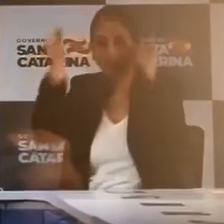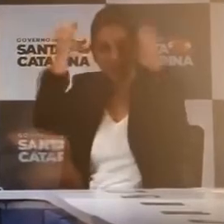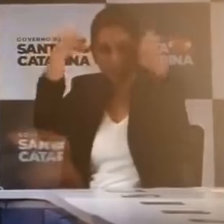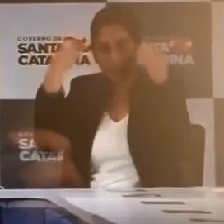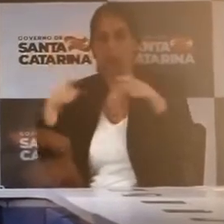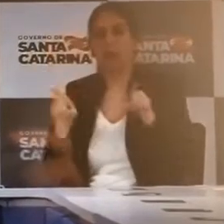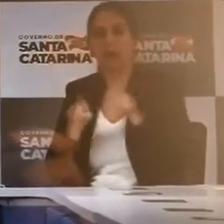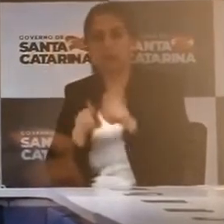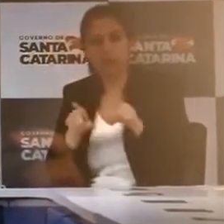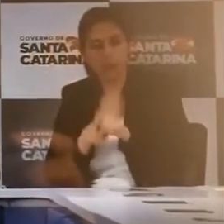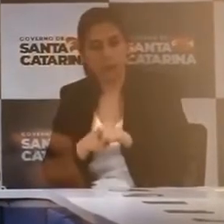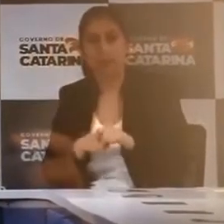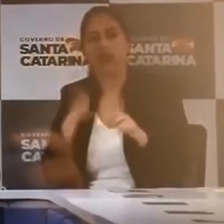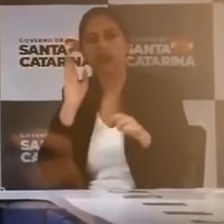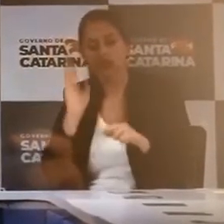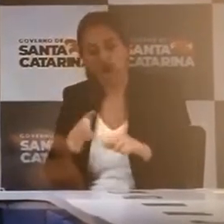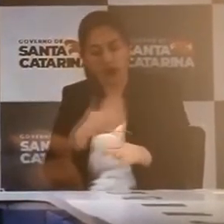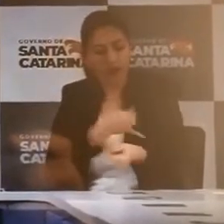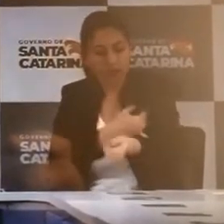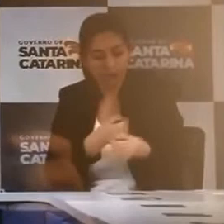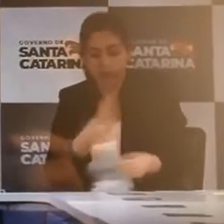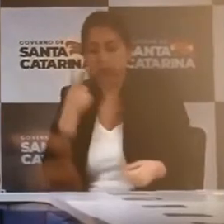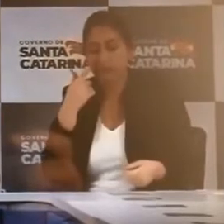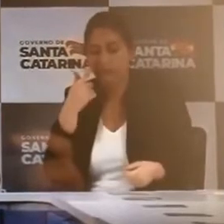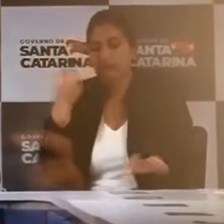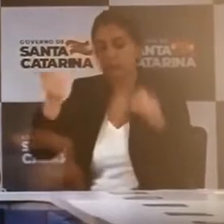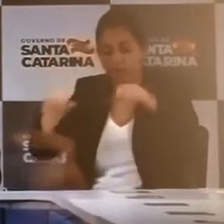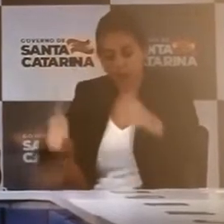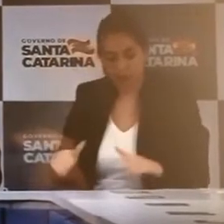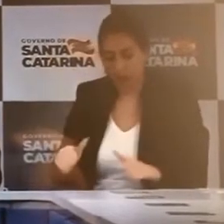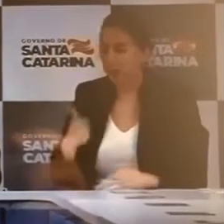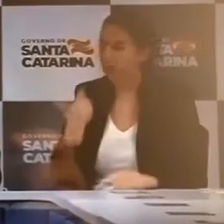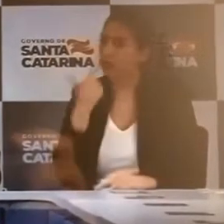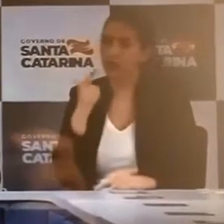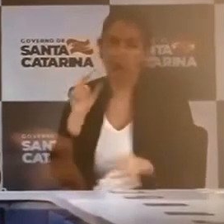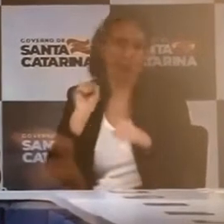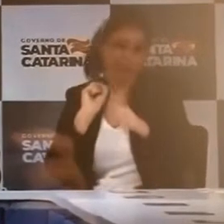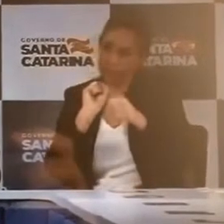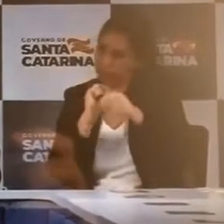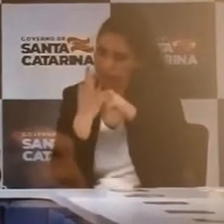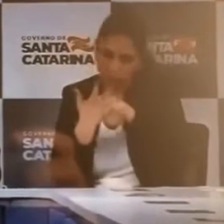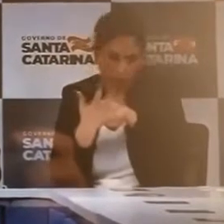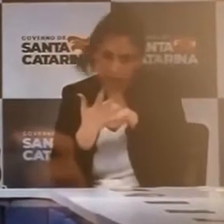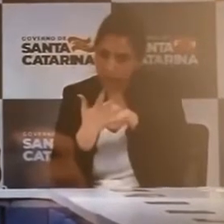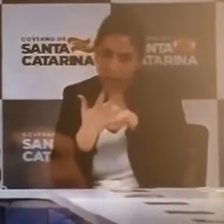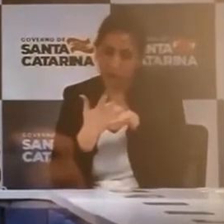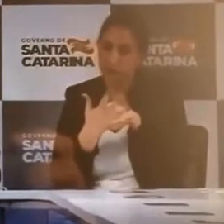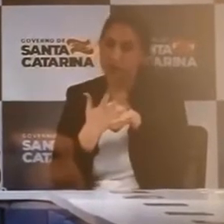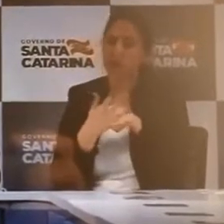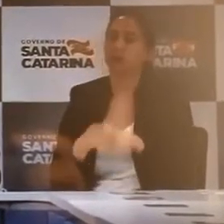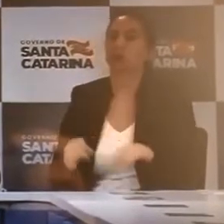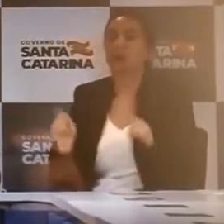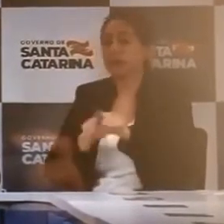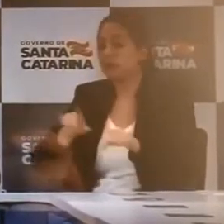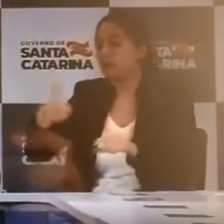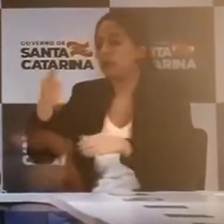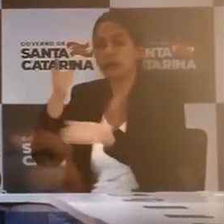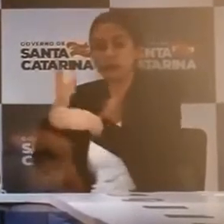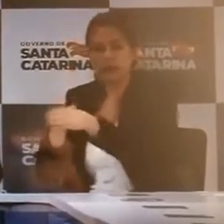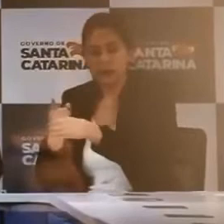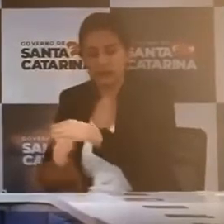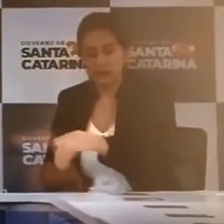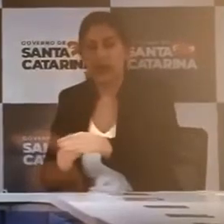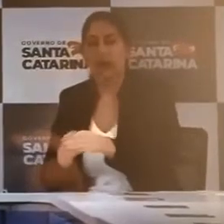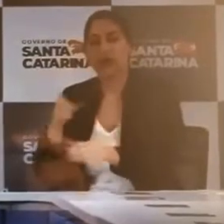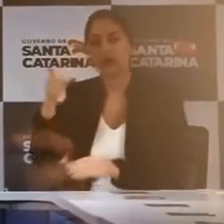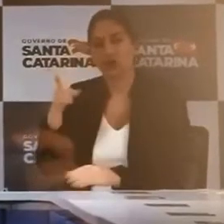ele faz contato com os hospitais, ele verifica realmente o quadro clínico. Importante relatar que Chancherê não havia sido notificado